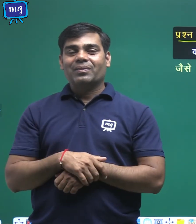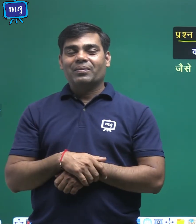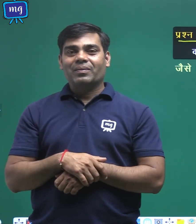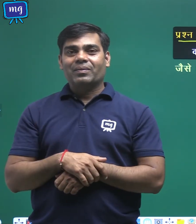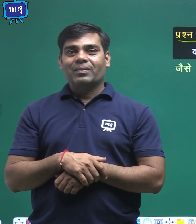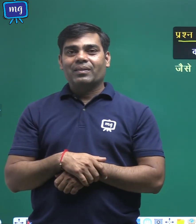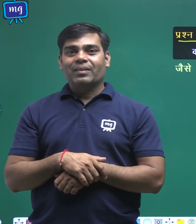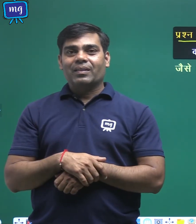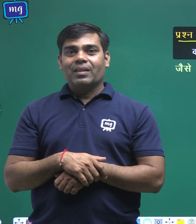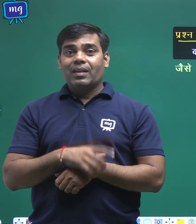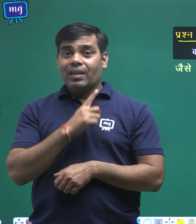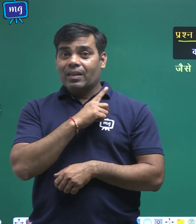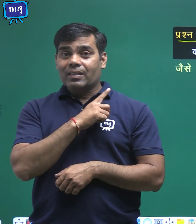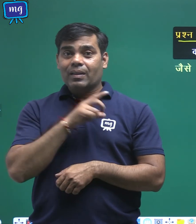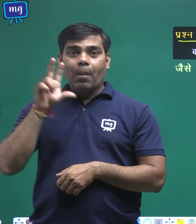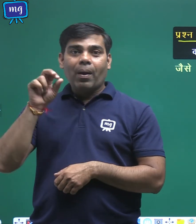इस पाठ में आए